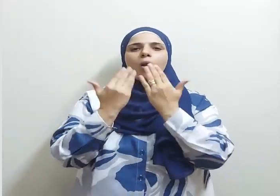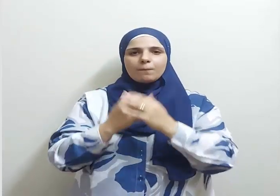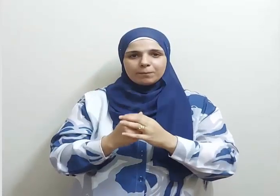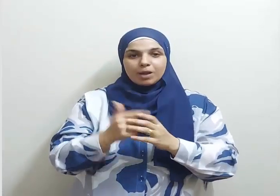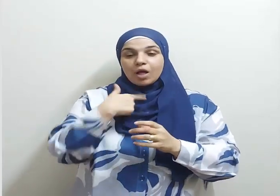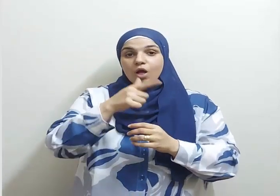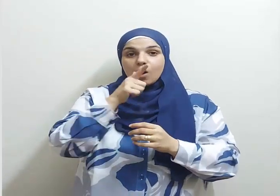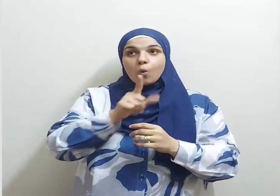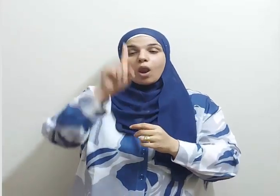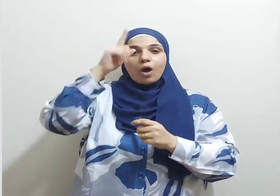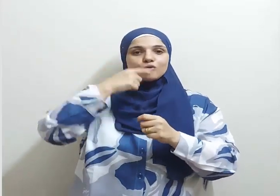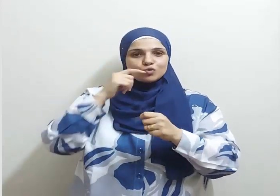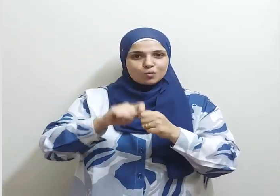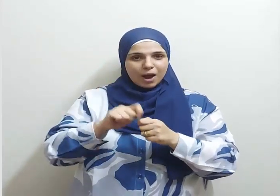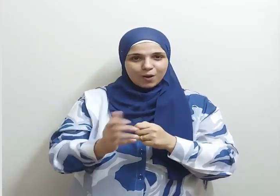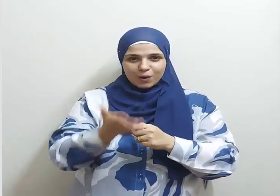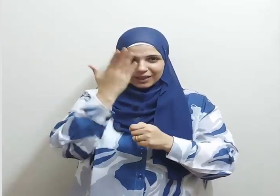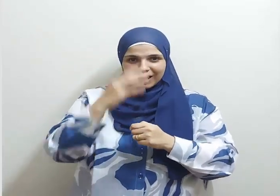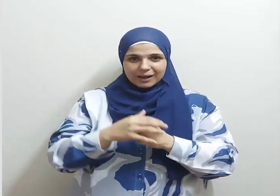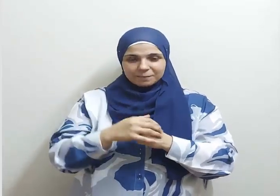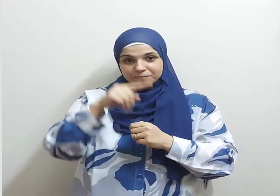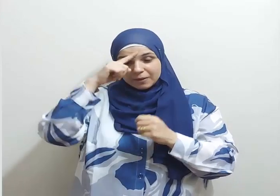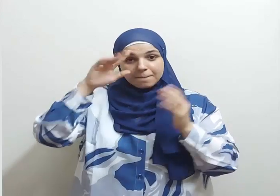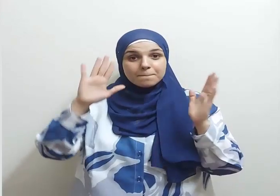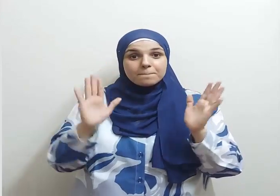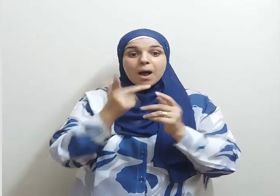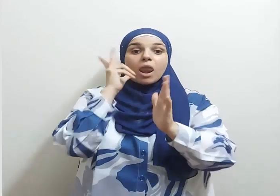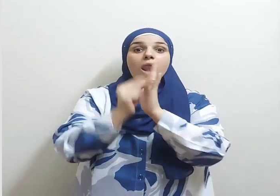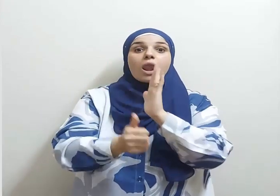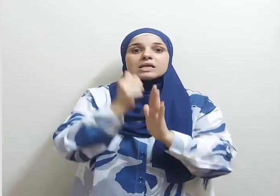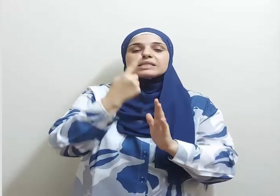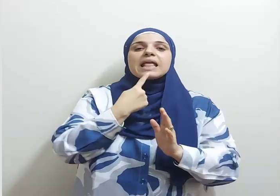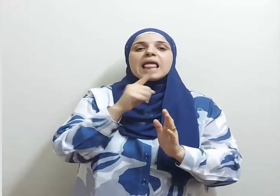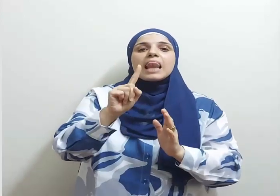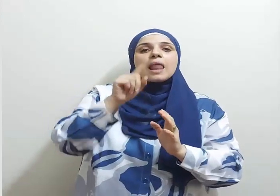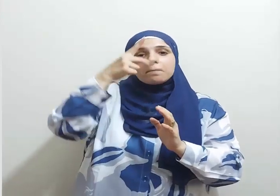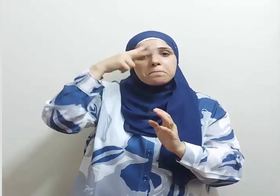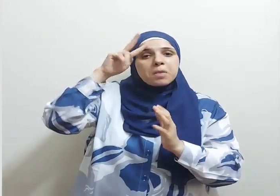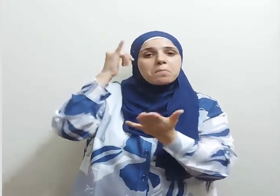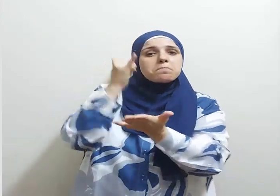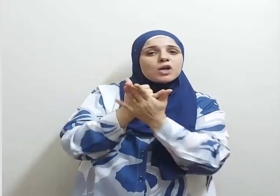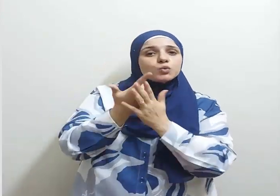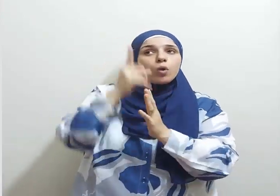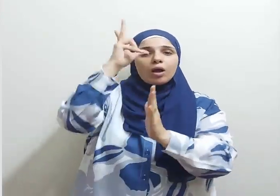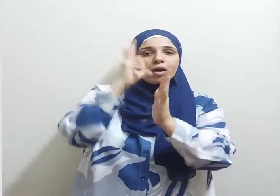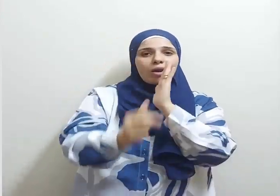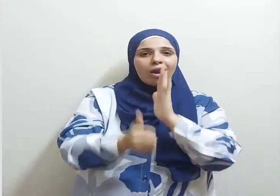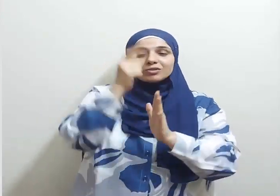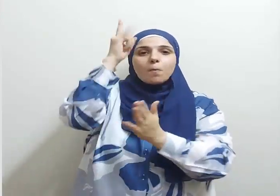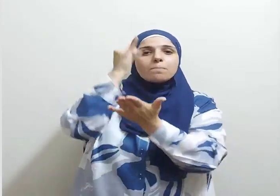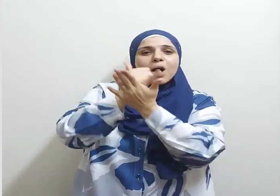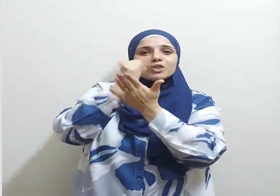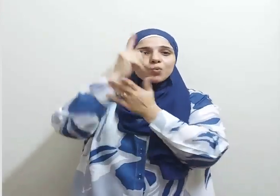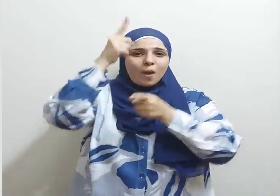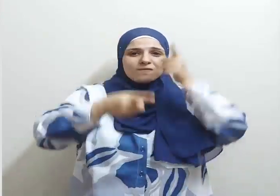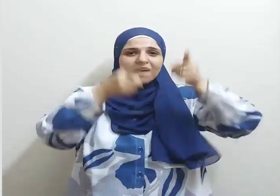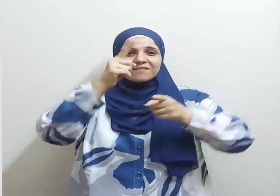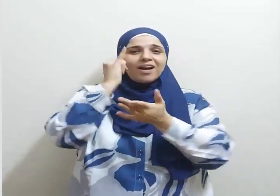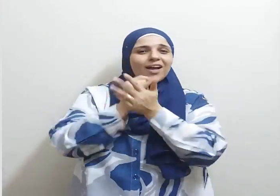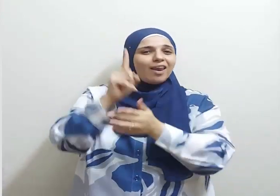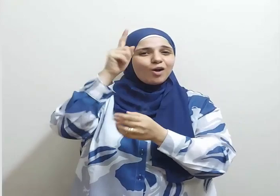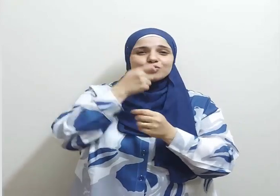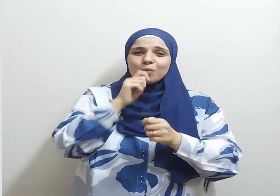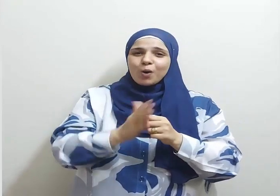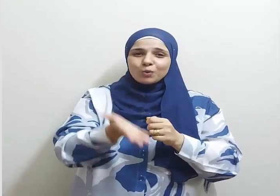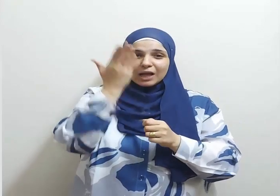حيث يقول الحق سبحانه وما النصر الا من عند الله العزيز الحكيم وقد كان